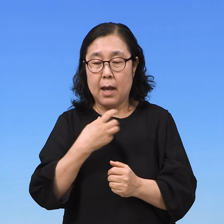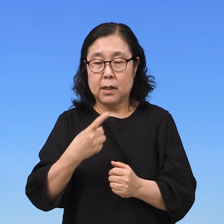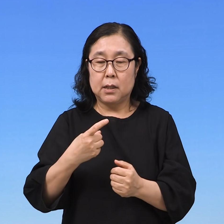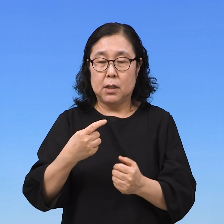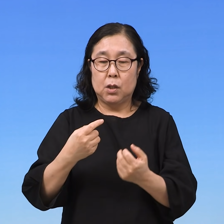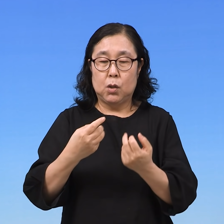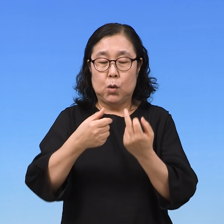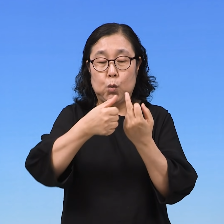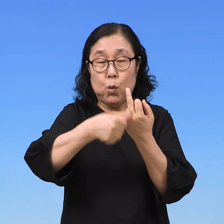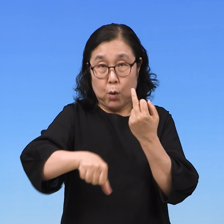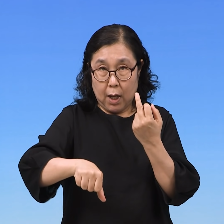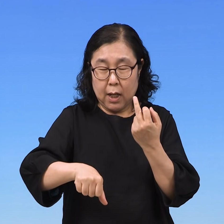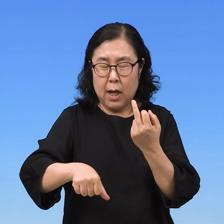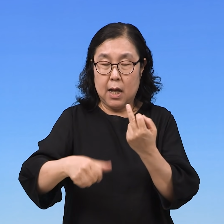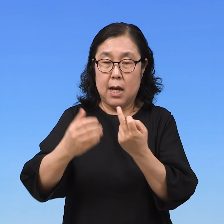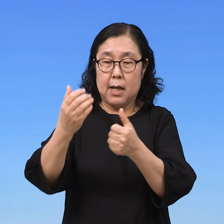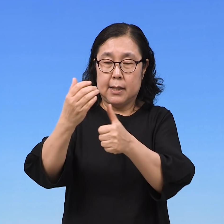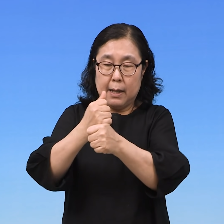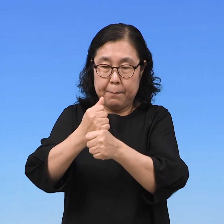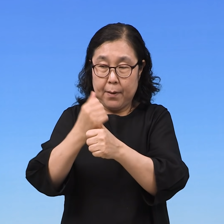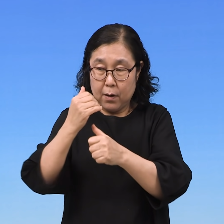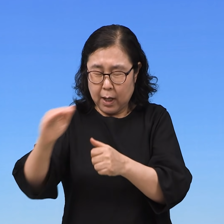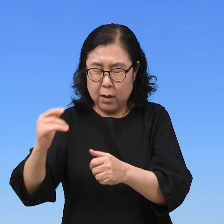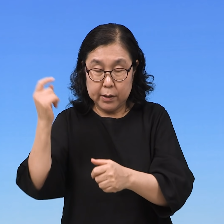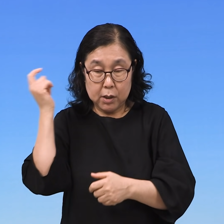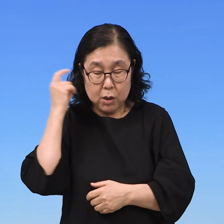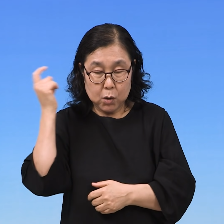아브라함이 그의 조카가 사로잡혔음을 듣고,